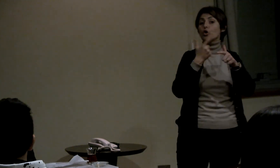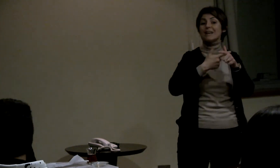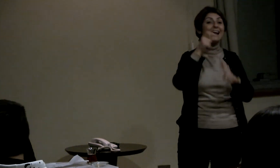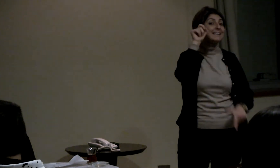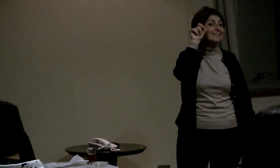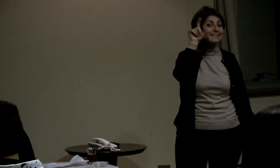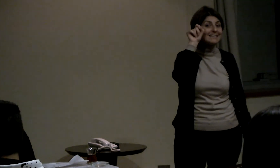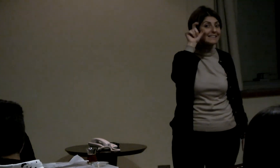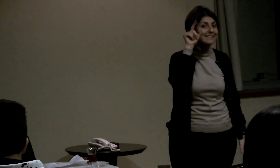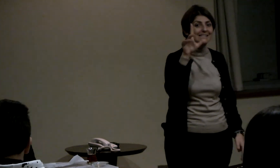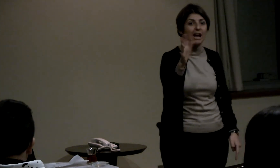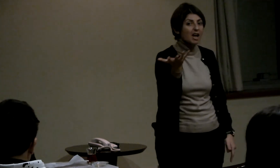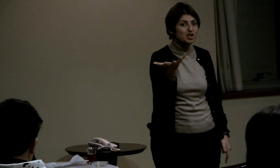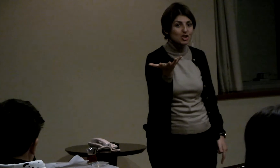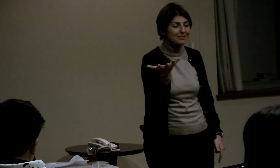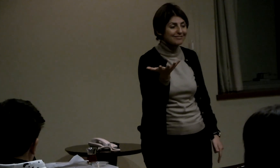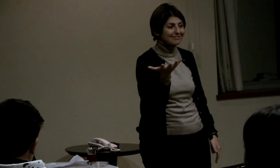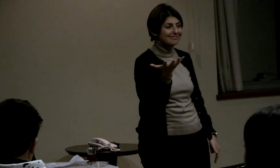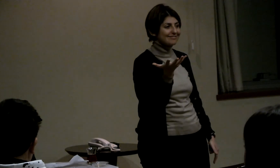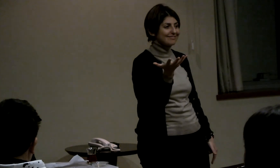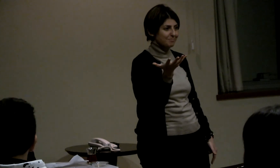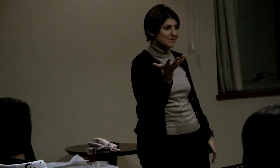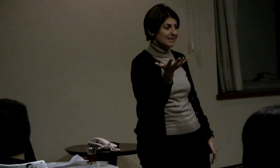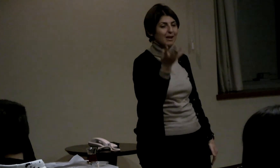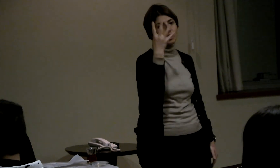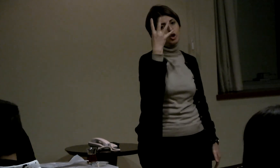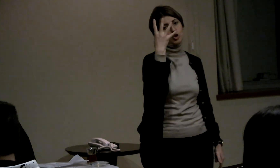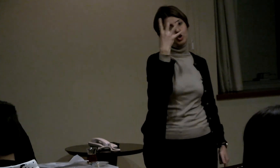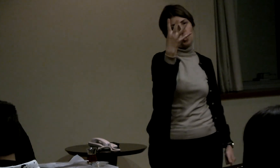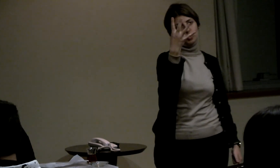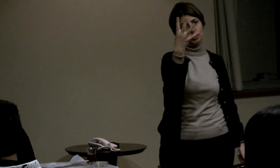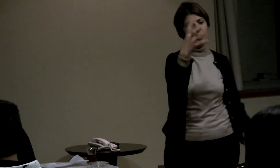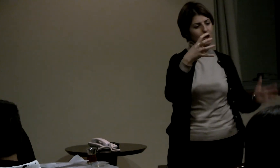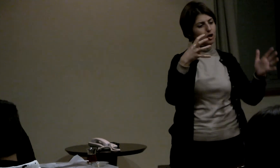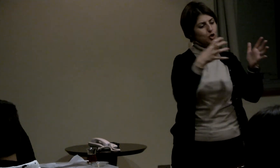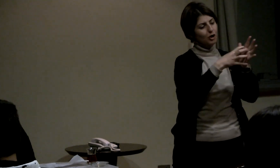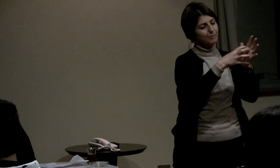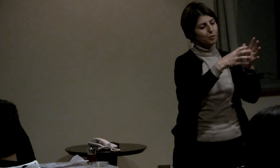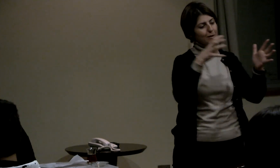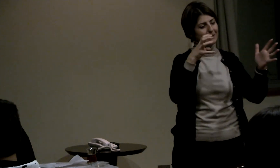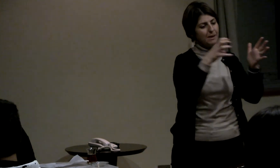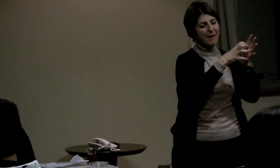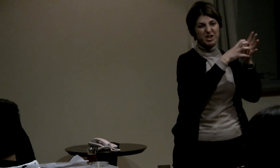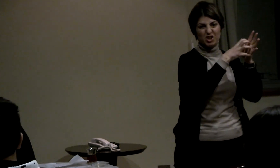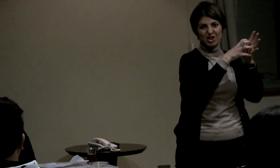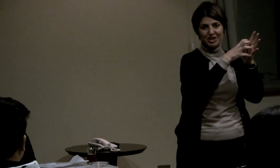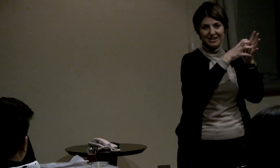Otel, yıldızı kaç? Mesela, 4, şöyle yapıyorlar bazen, 5.